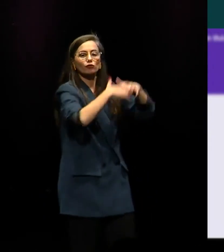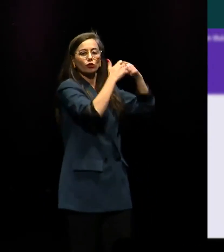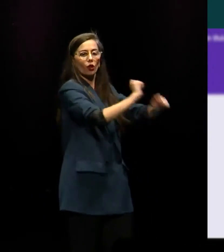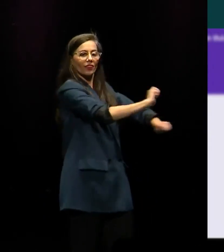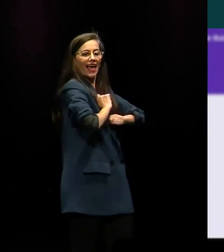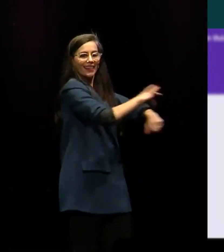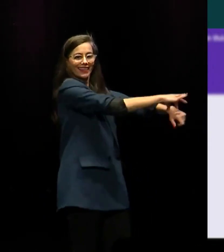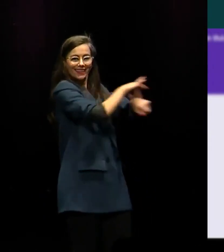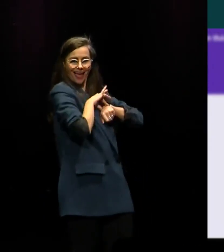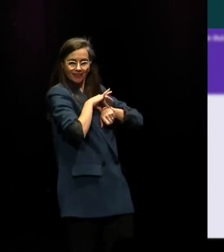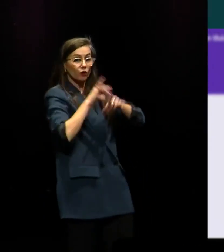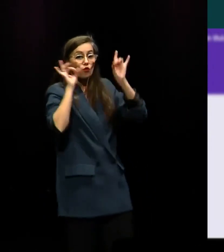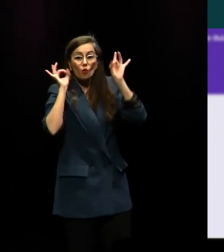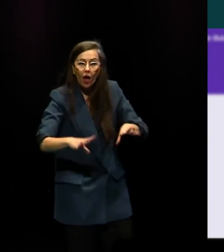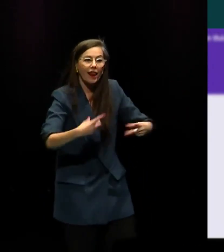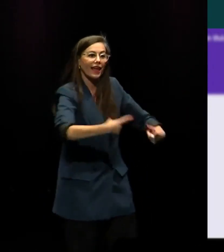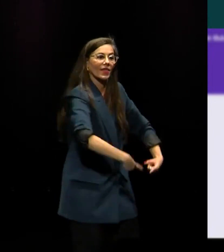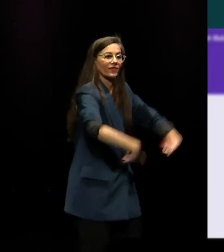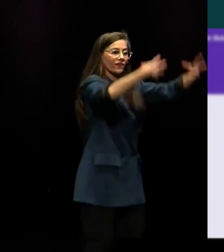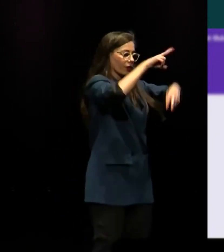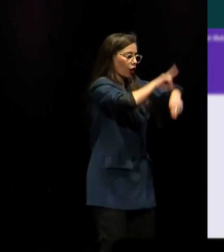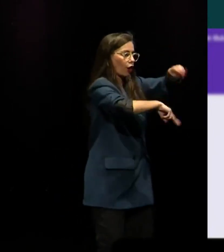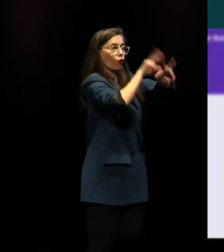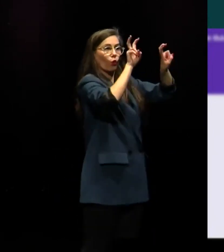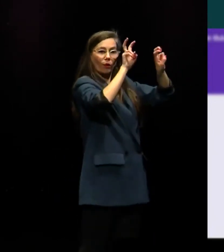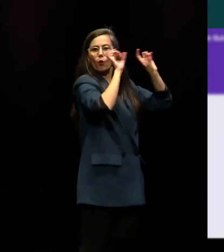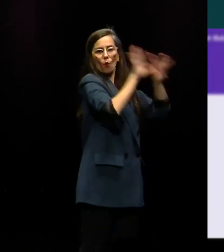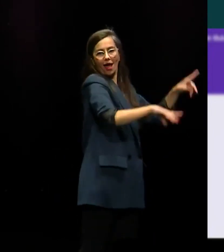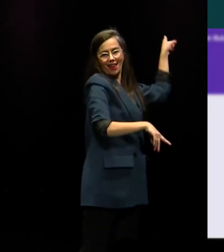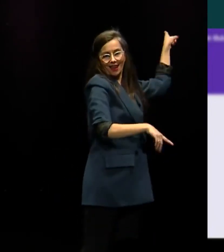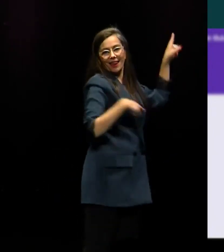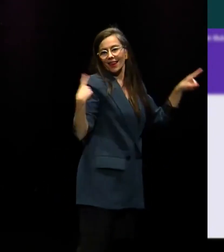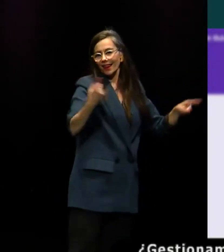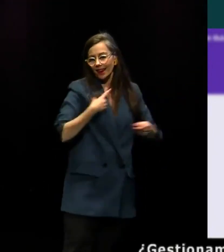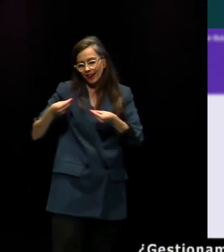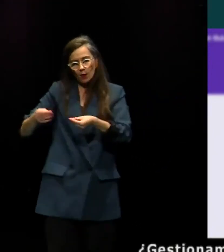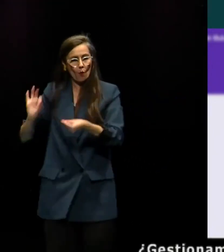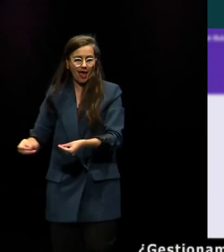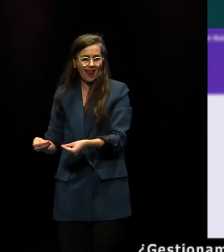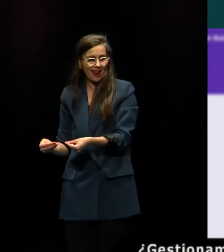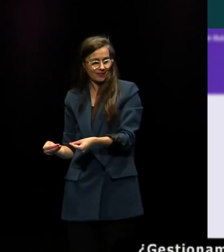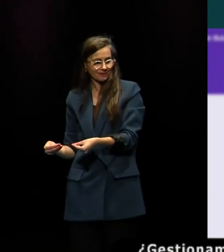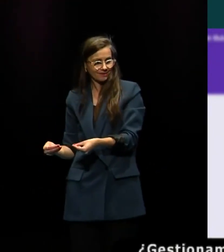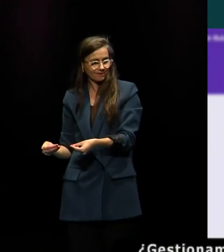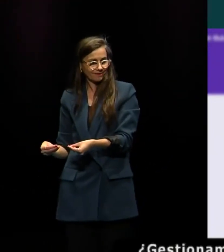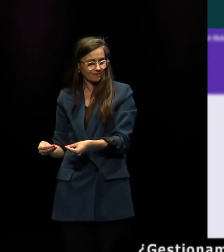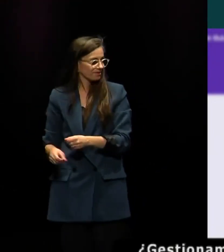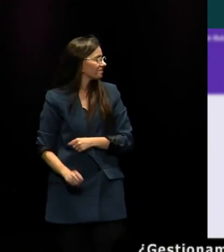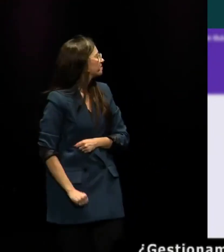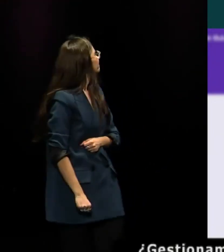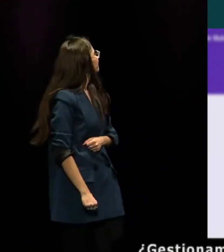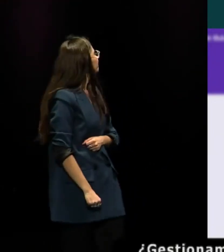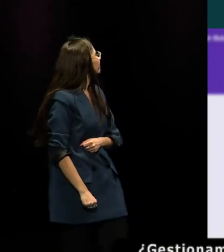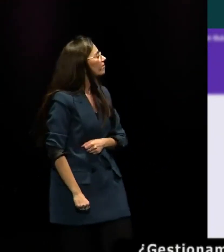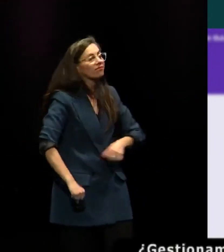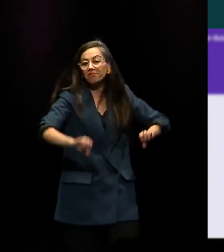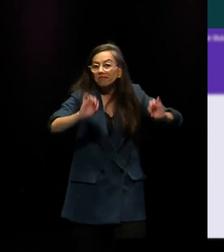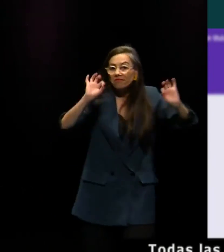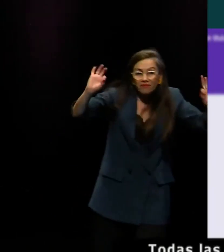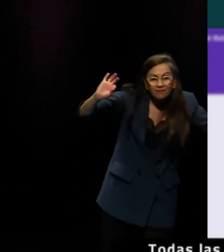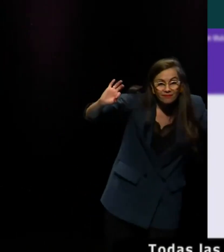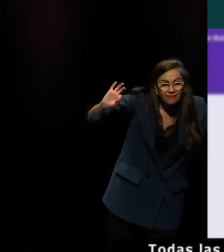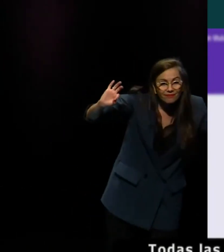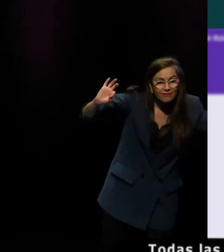Todas las respuestas a estas preguntas nos sirven de guía para seguir construyendo nuestro edificio, para